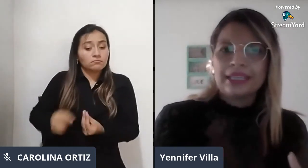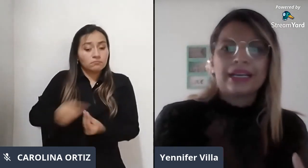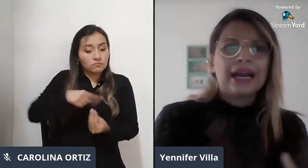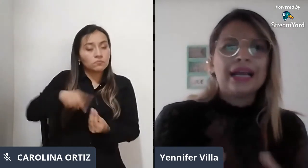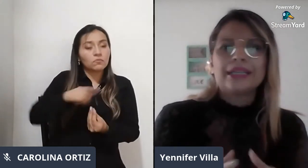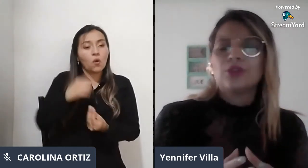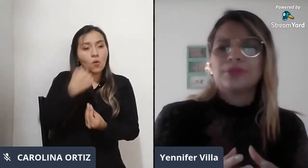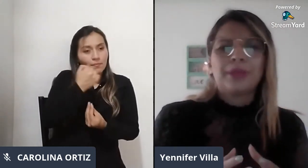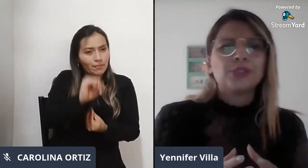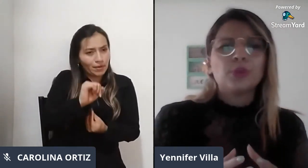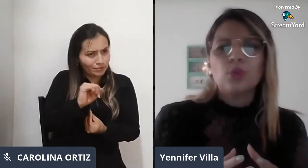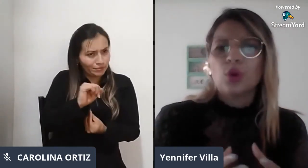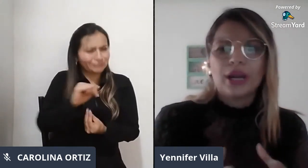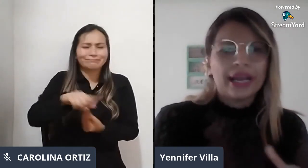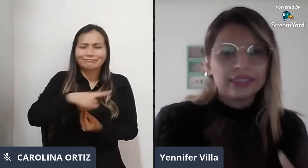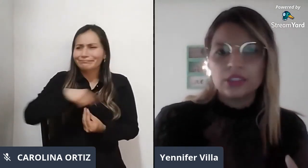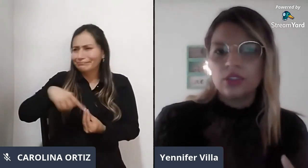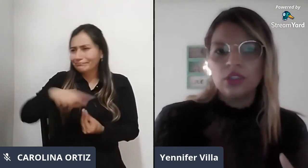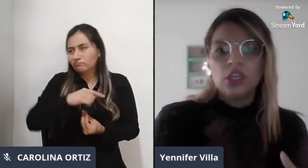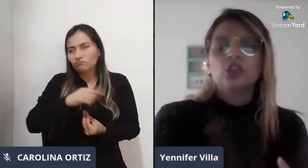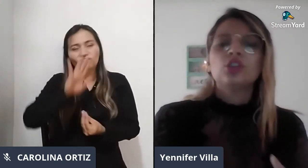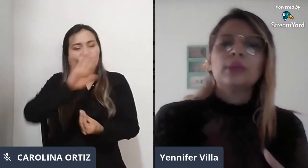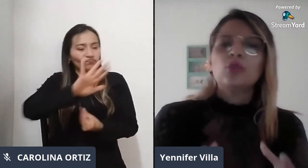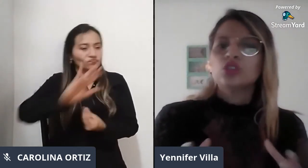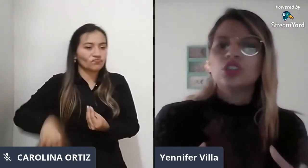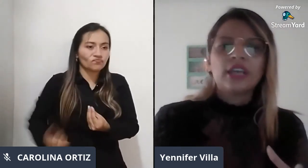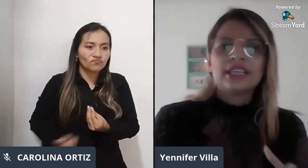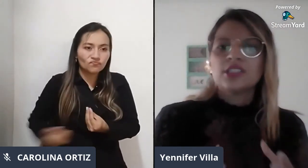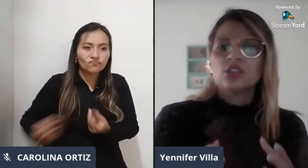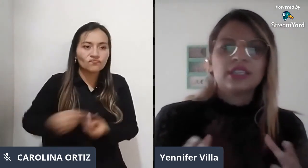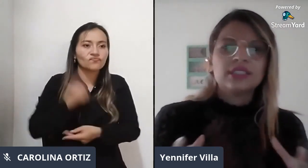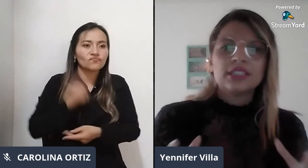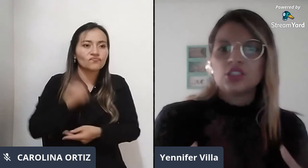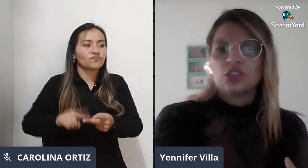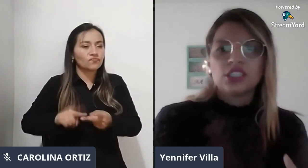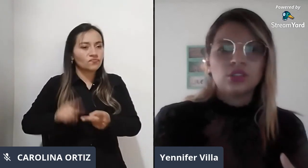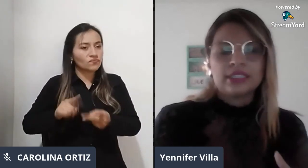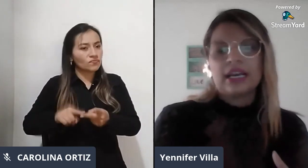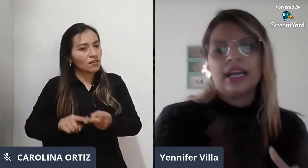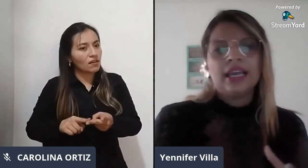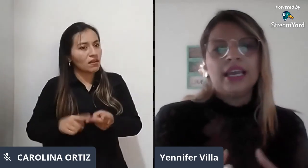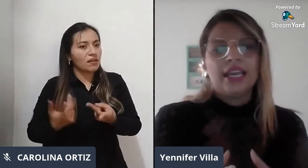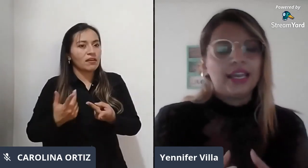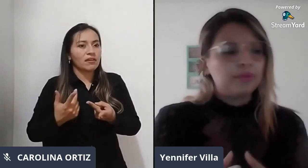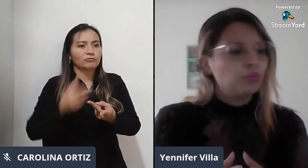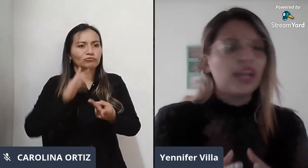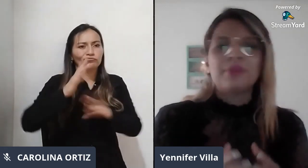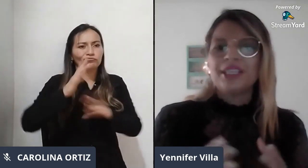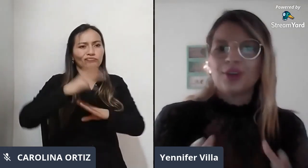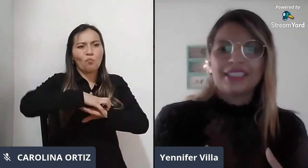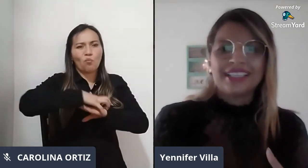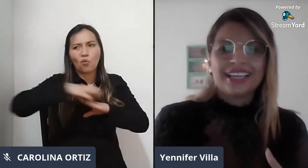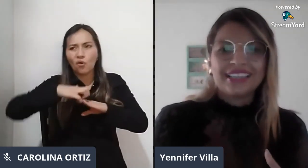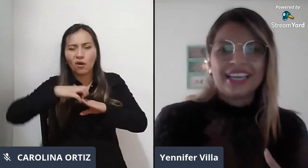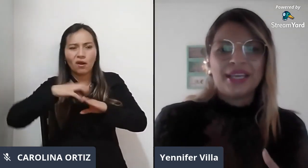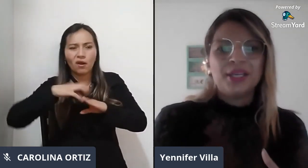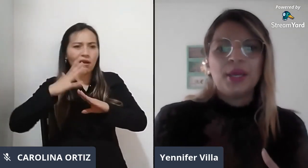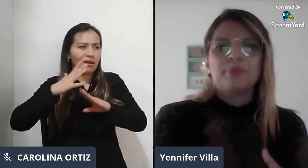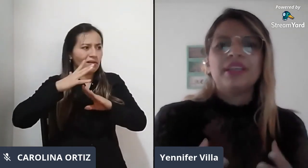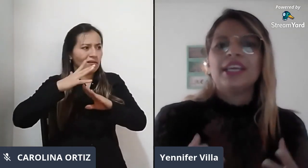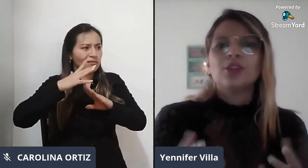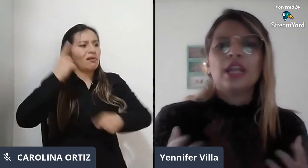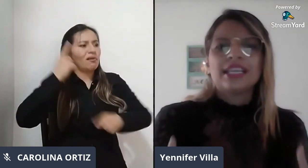espacio patriarcal, que es un espacio burocrático, donde muchos lo que hacen son transacciones con esa moral meritocrática que